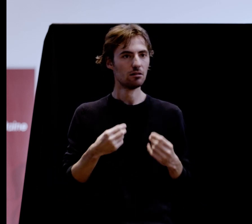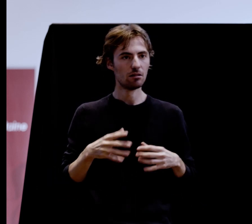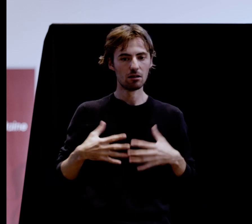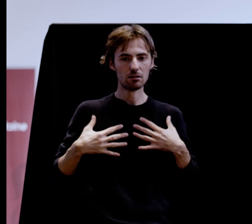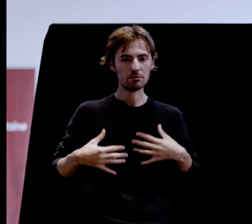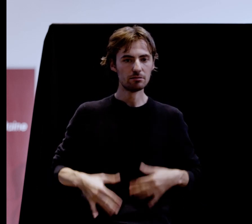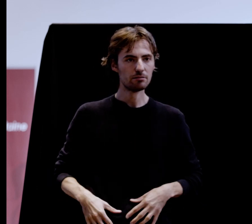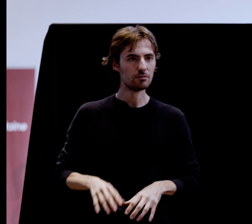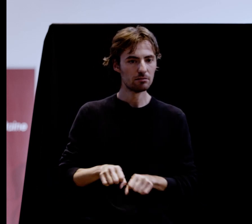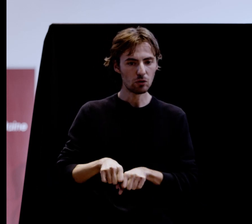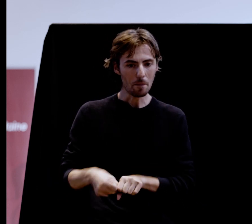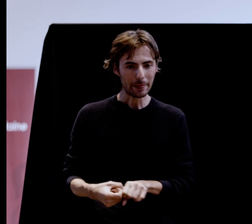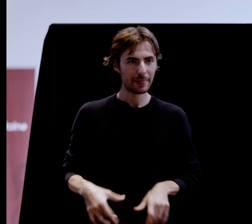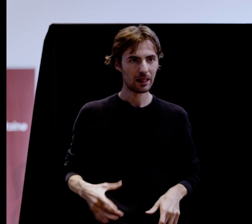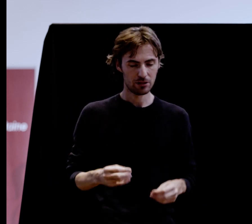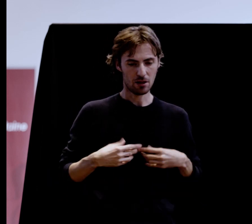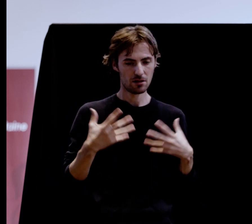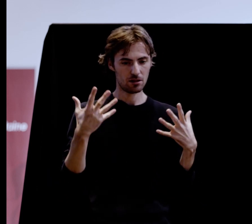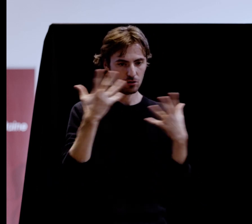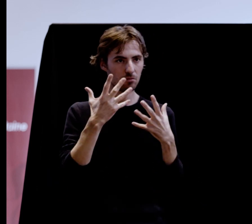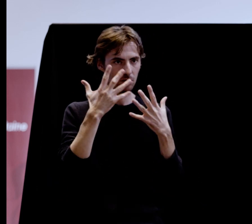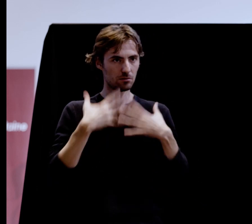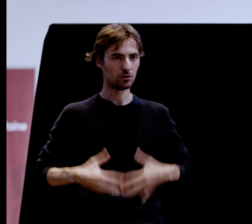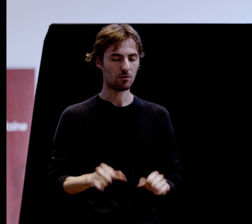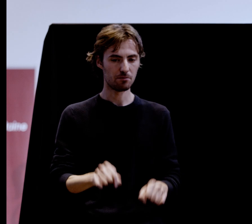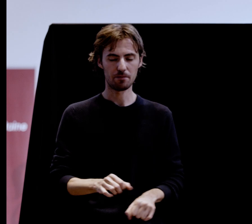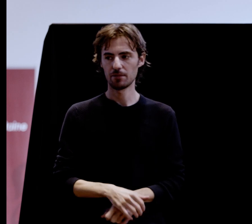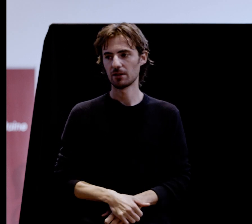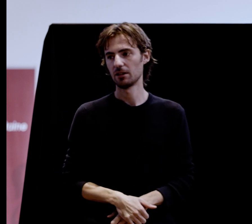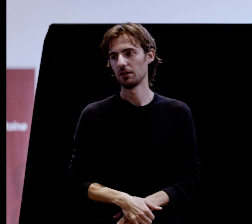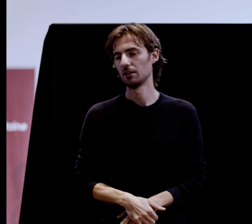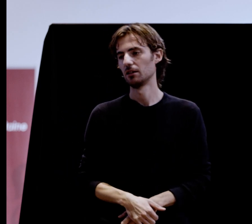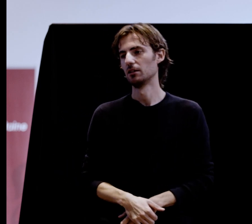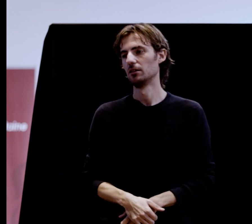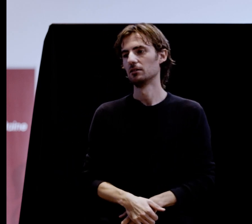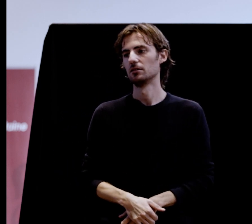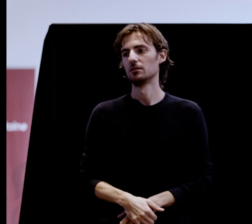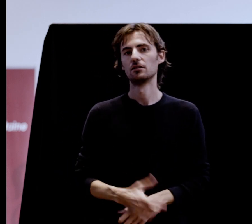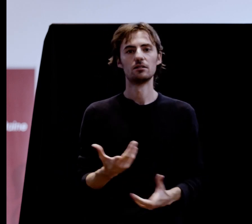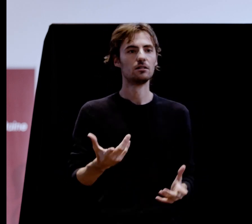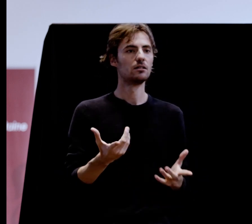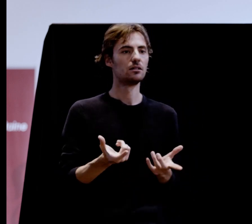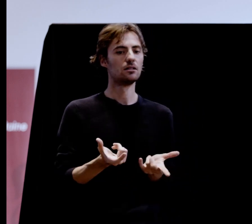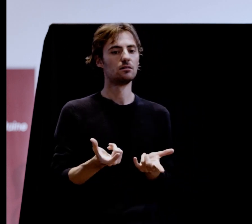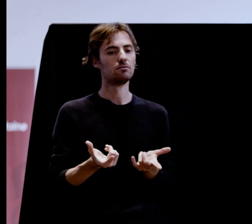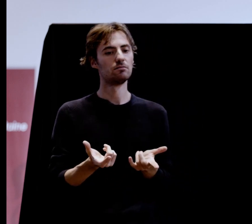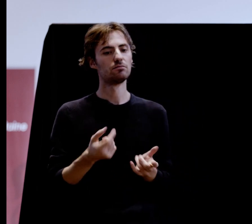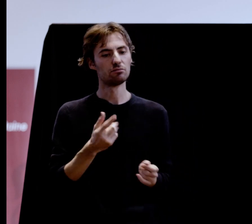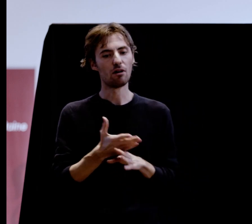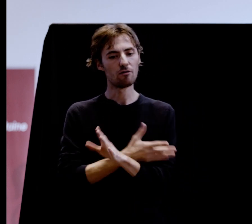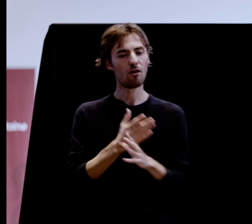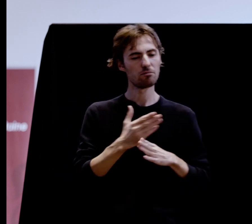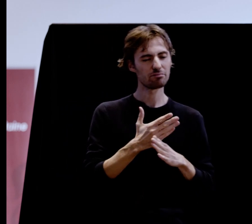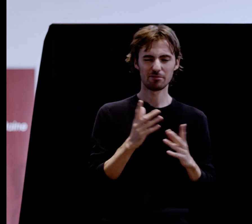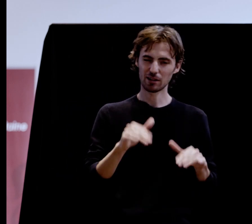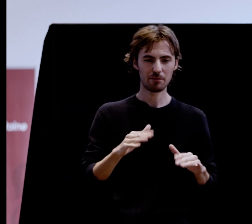induire des troubles du comportement. On parle des troubles dans la gestion des règles. On a beau avoir anticipé, c'est pas facile. Ou bien